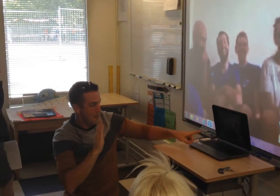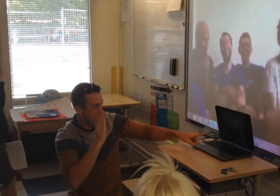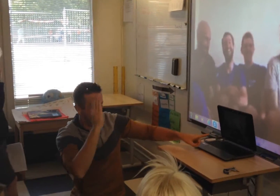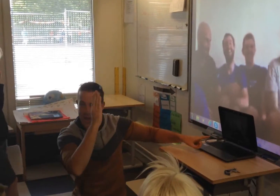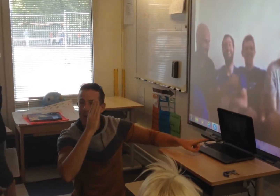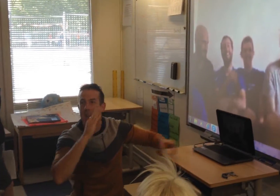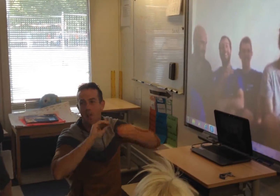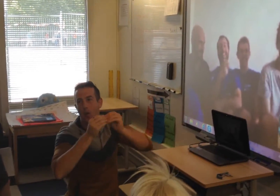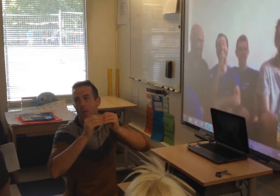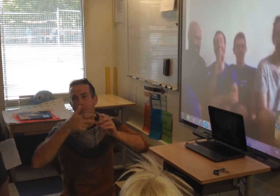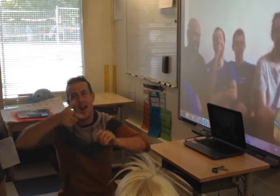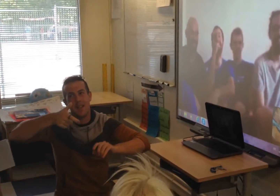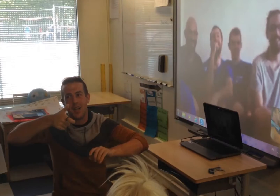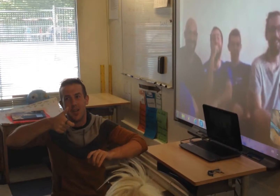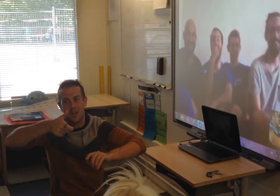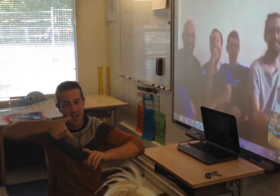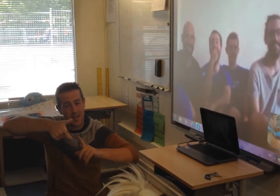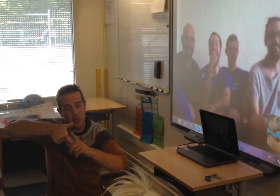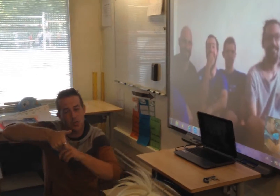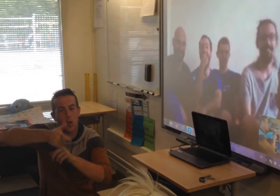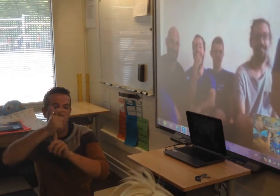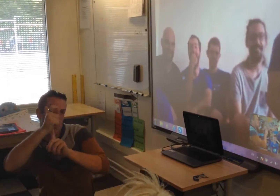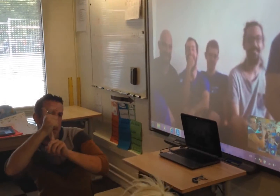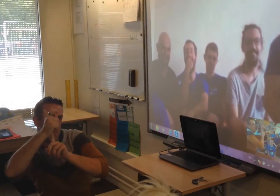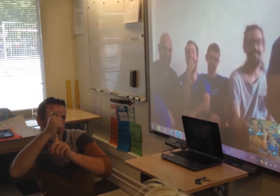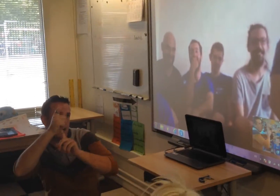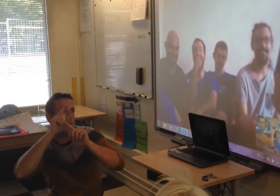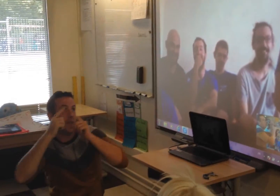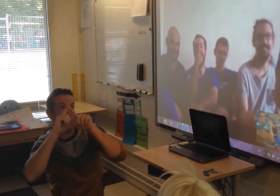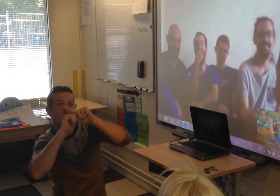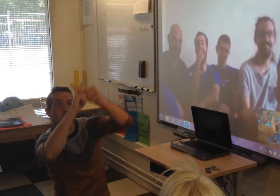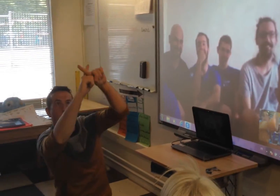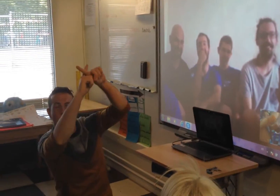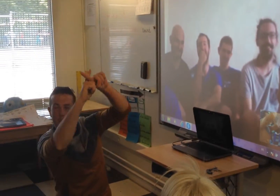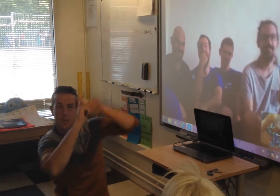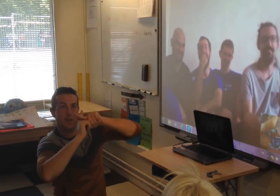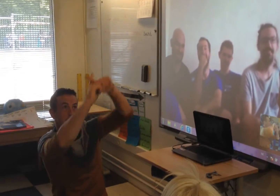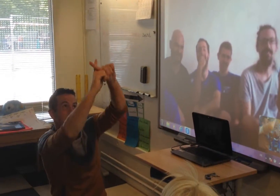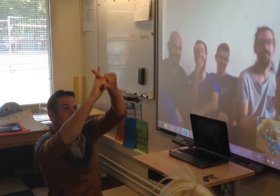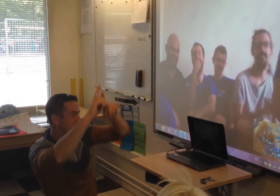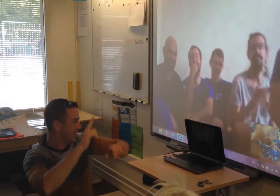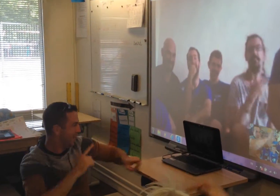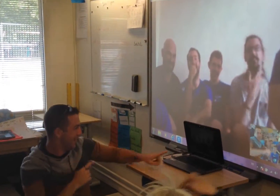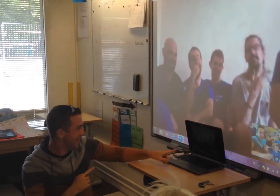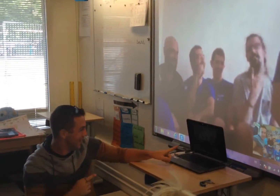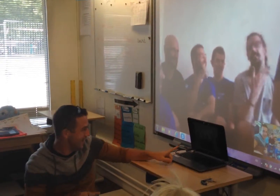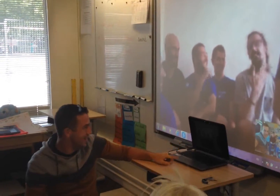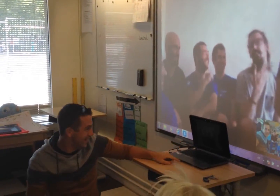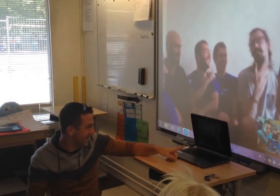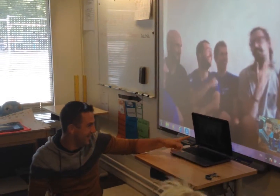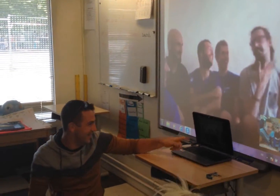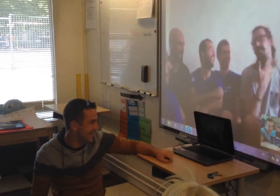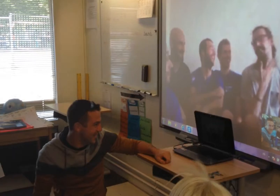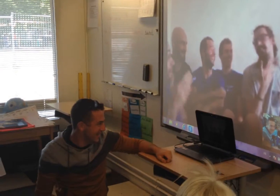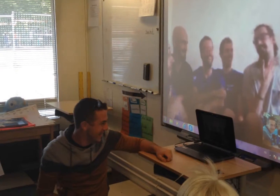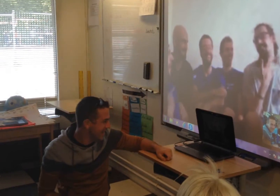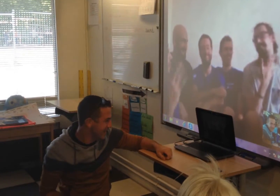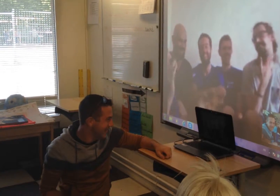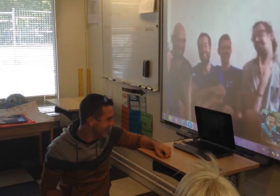Alors, Benjamin, il a un problème à l'attaque. Il attaque souvent comme ça. Il vise le haut. Il vise le haut. Comment Robin?